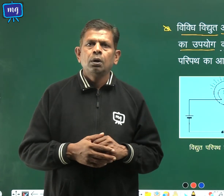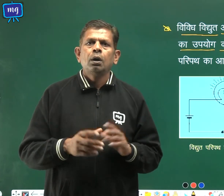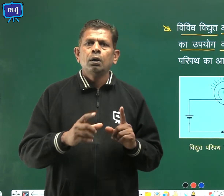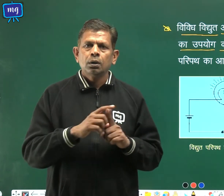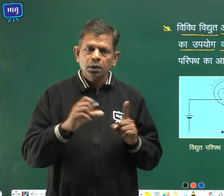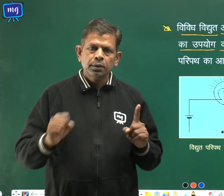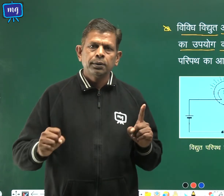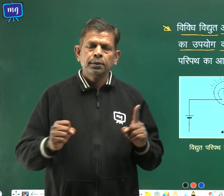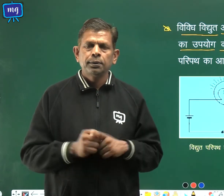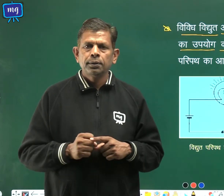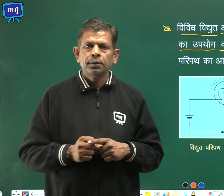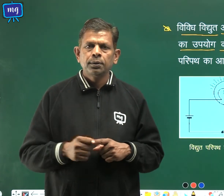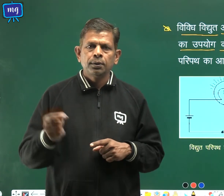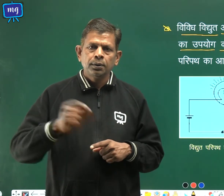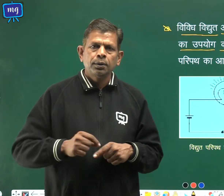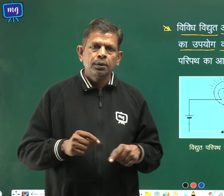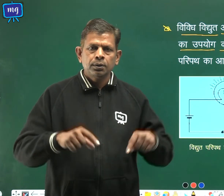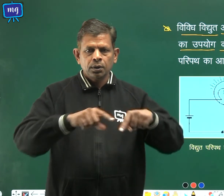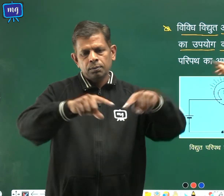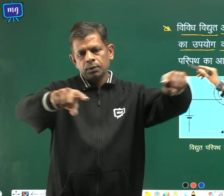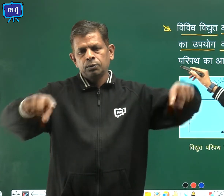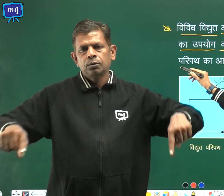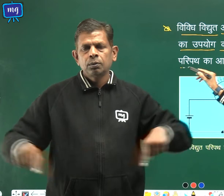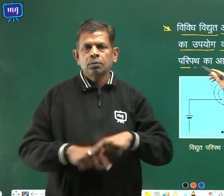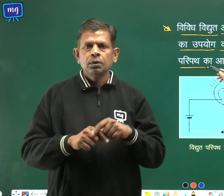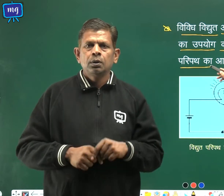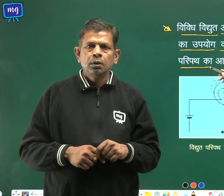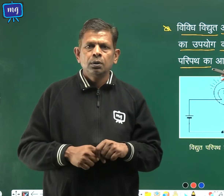करके इस विद्युत परिपथ का